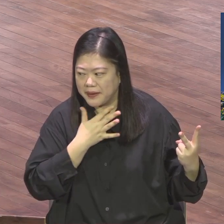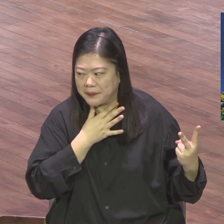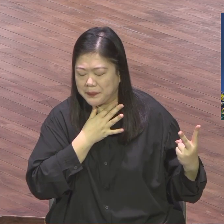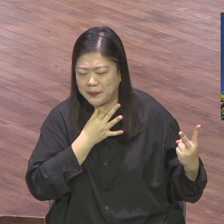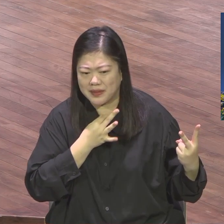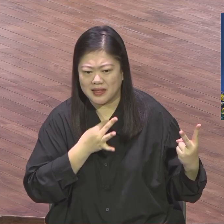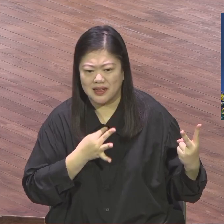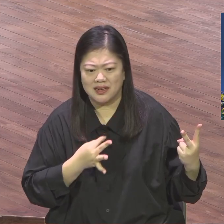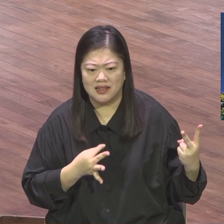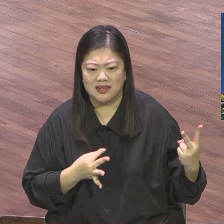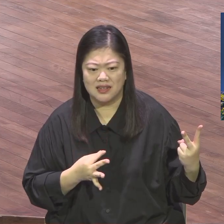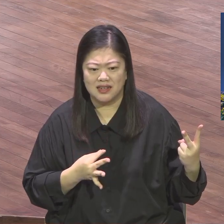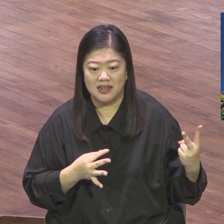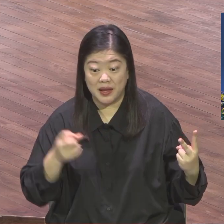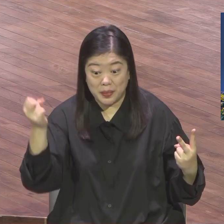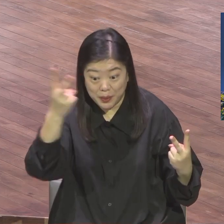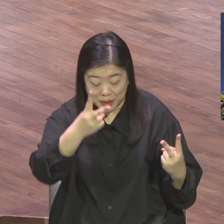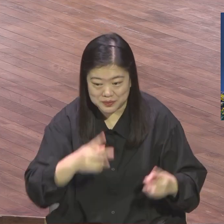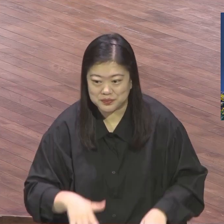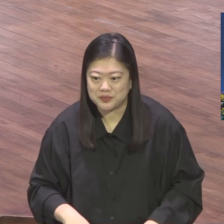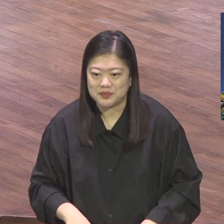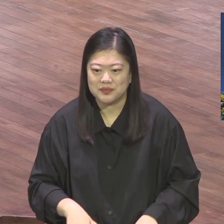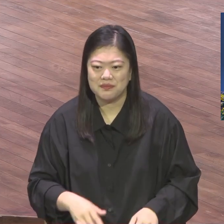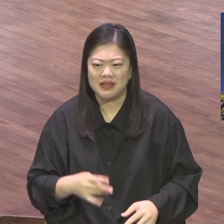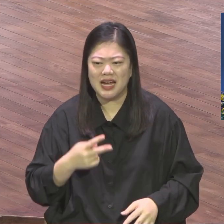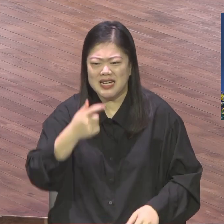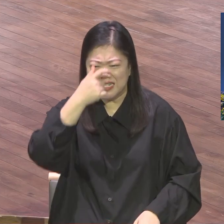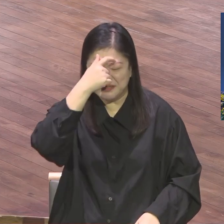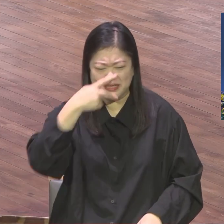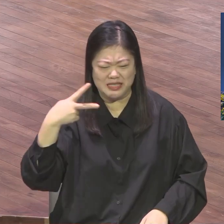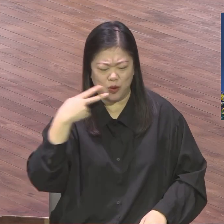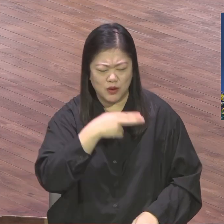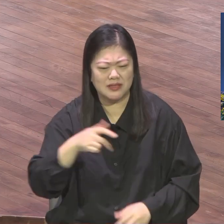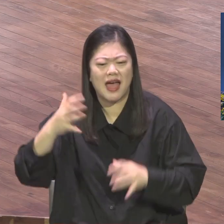어른들은 먹고 빵을 남겨놨잖아요. 아, 저걸 왜 남겨놨지?